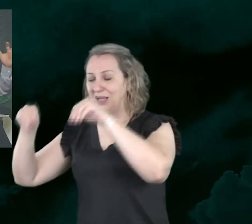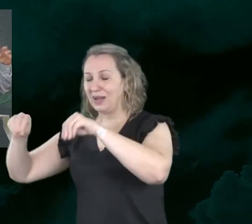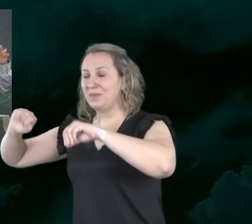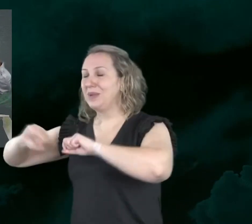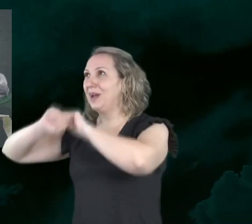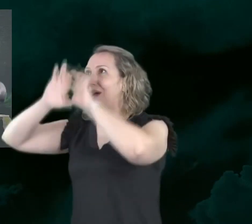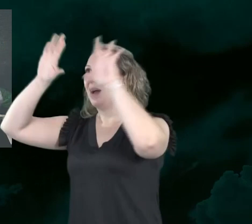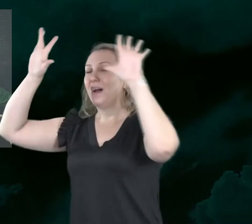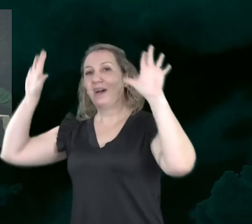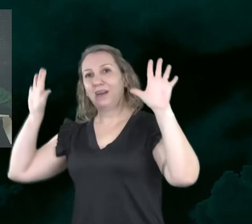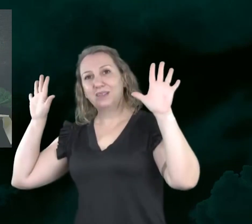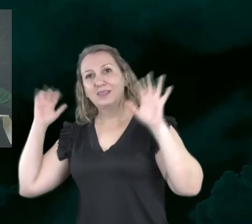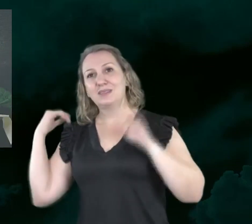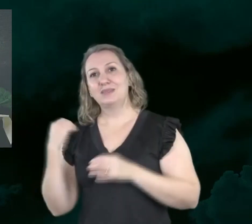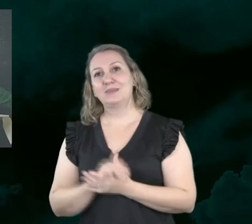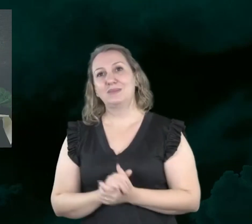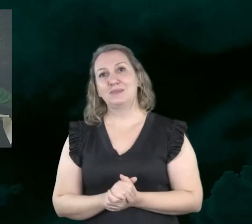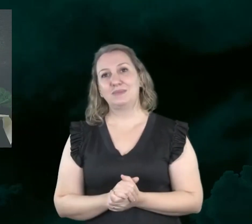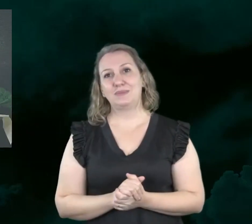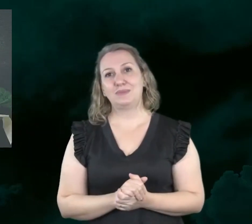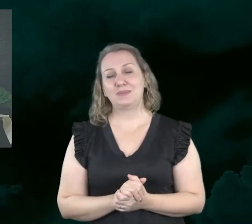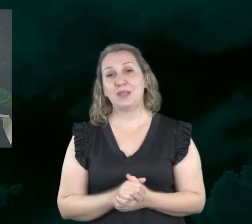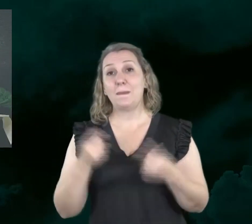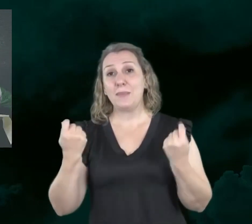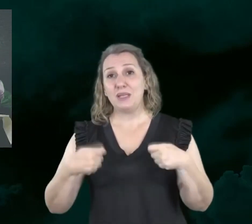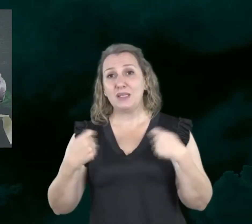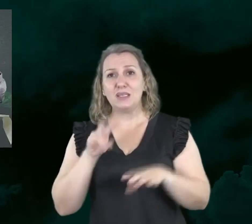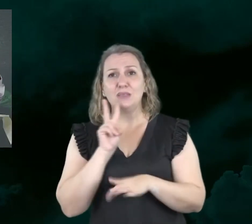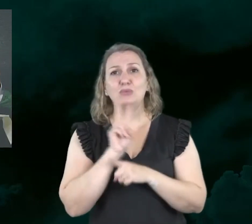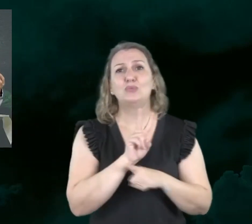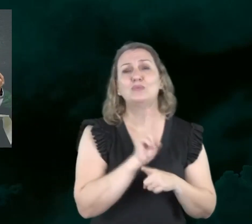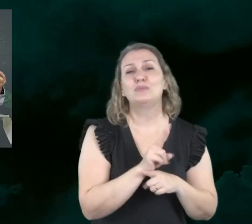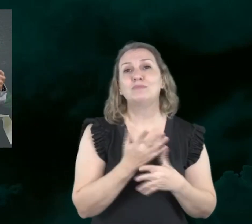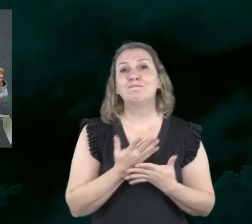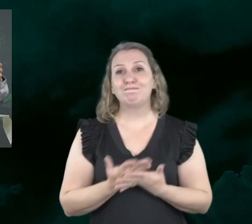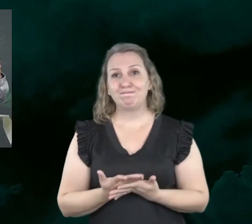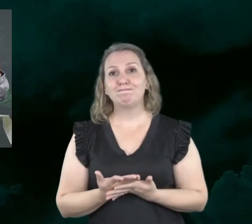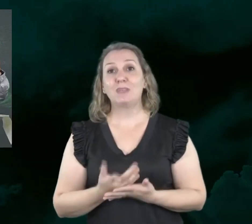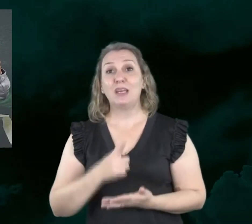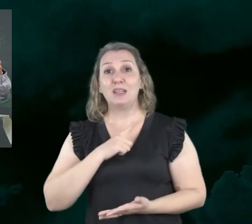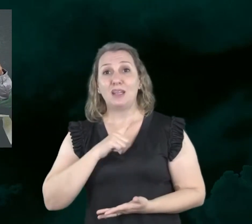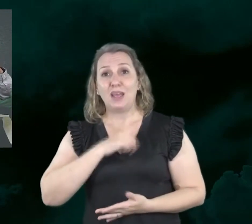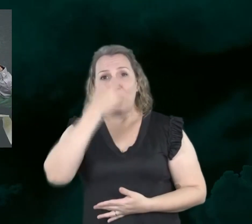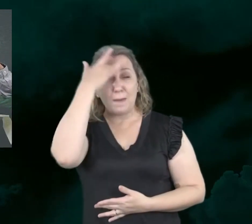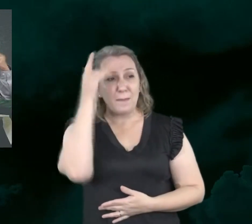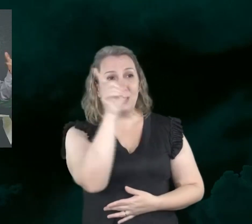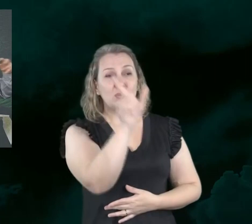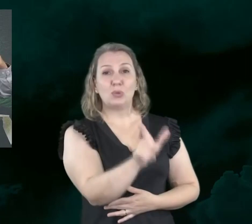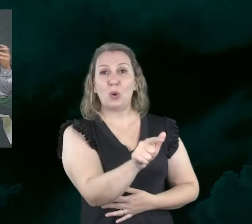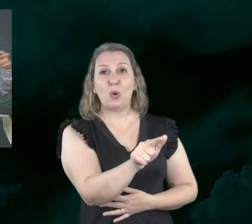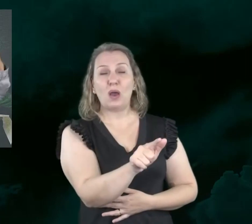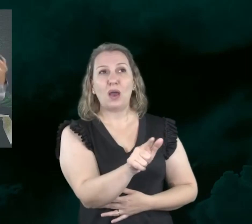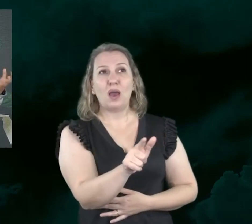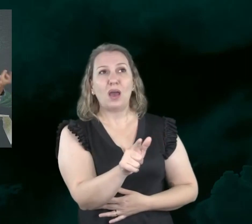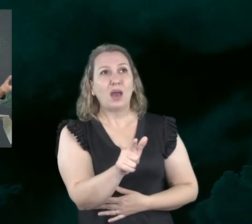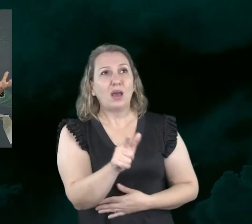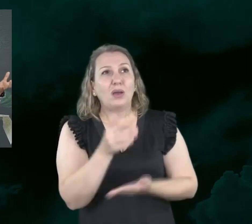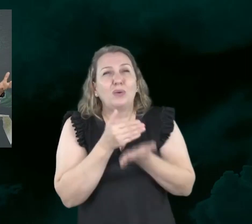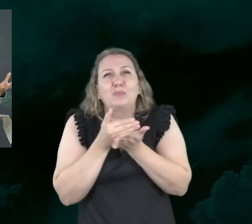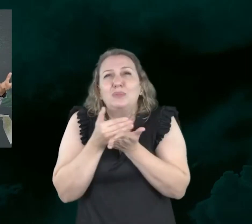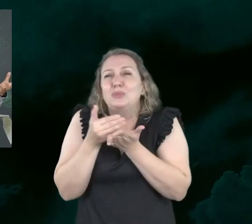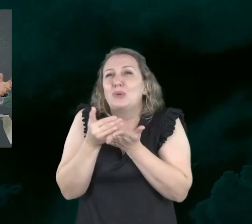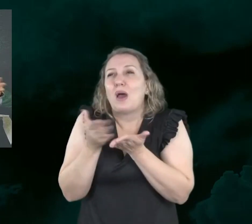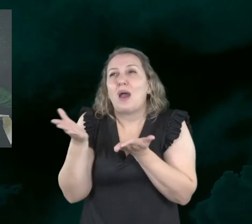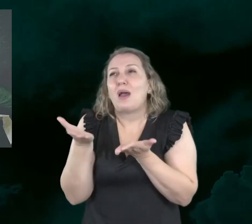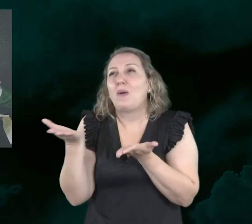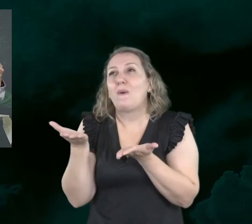essas pessoas novas que estão chegando. A comportagem dinâmica está contactando muitas e muitas pessoas,